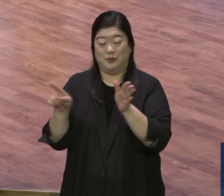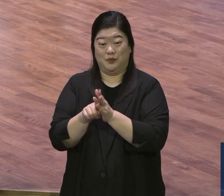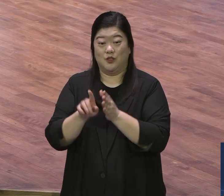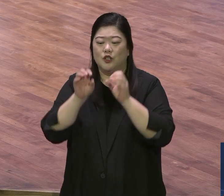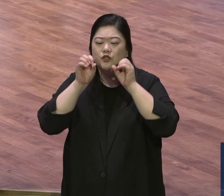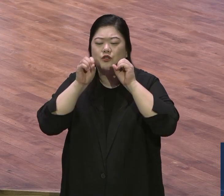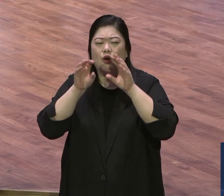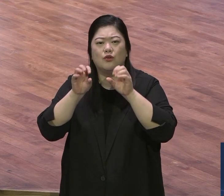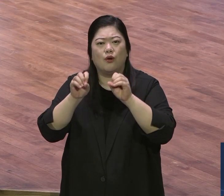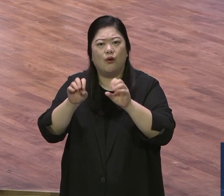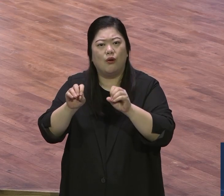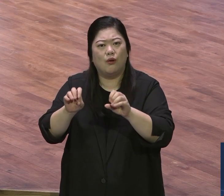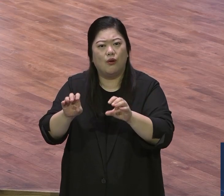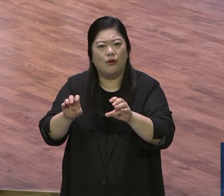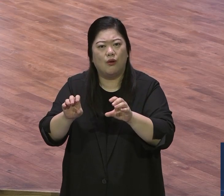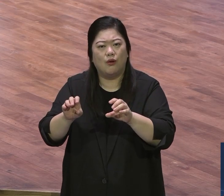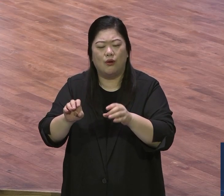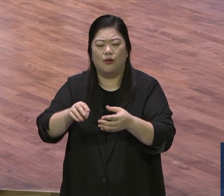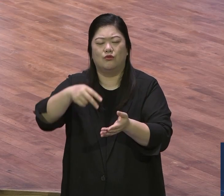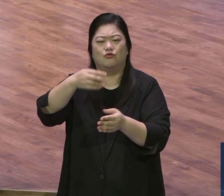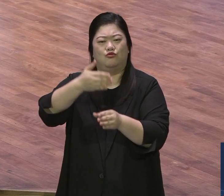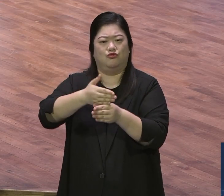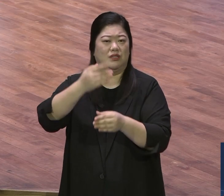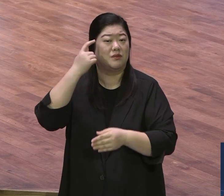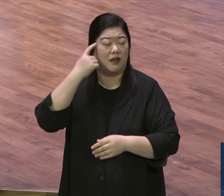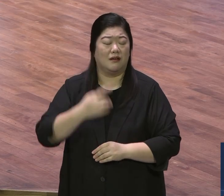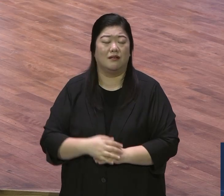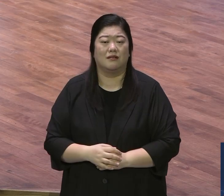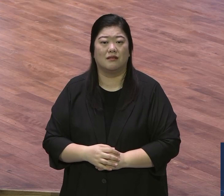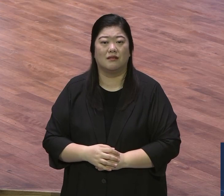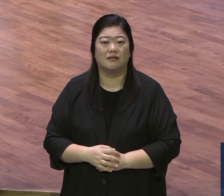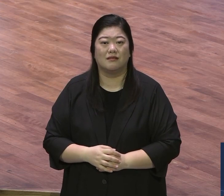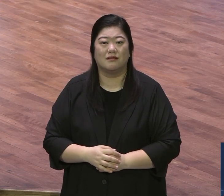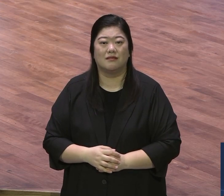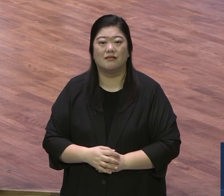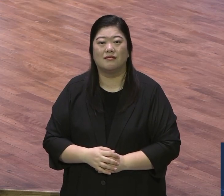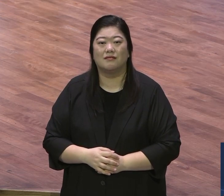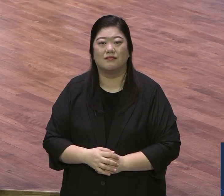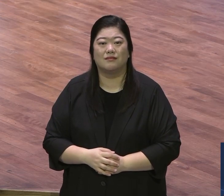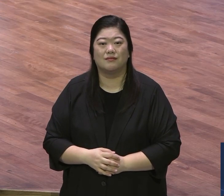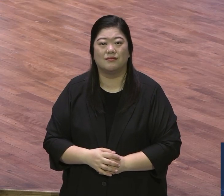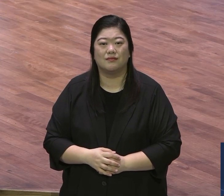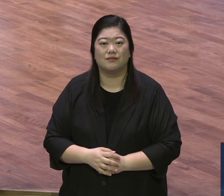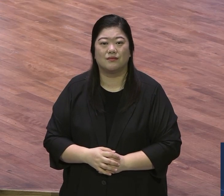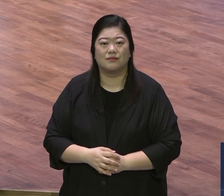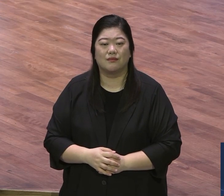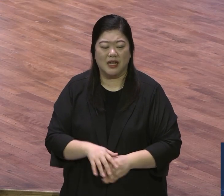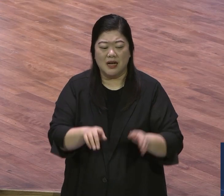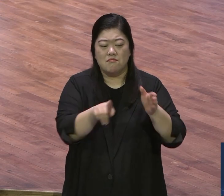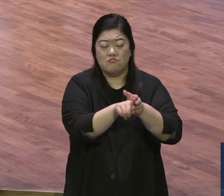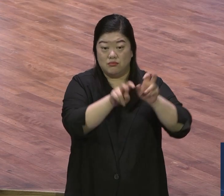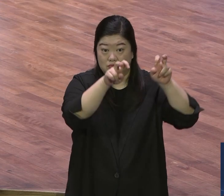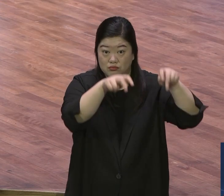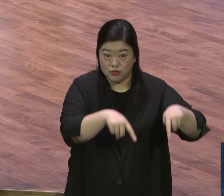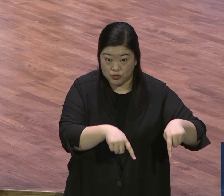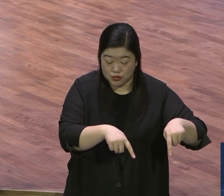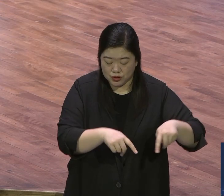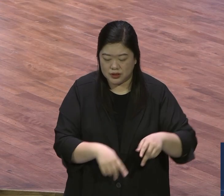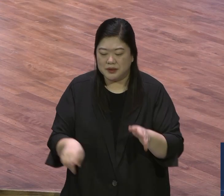물질관이에요 그것이 새로운 가치관이라니까 그게 불신자하고 구별을 때 한 거예요